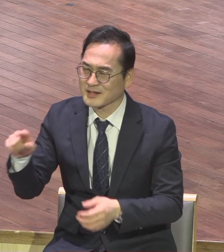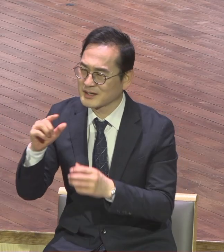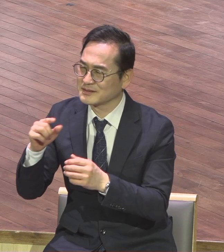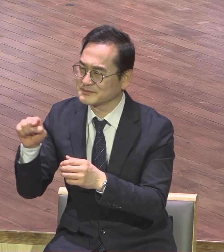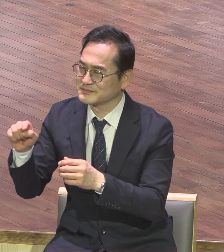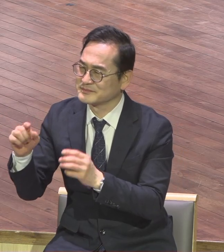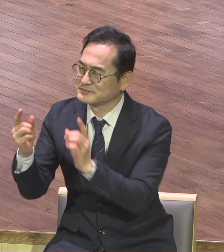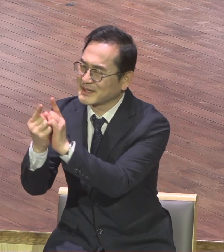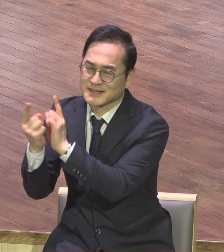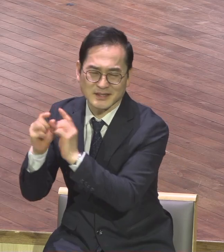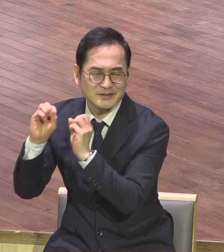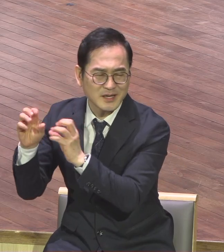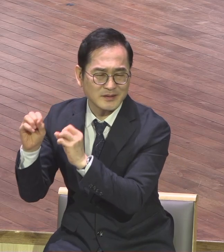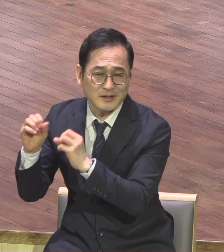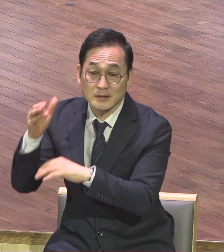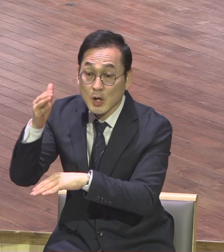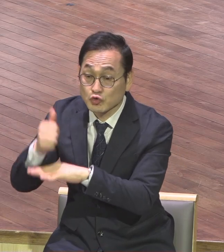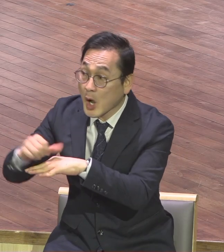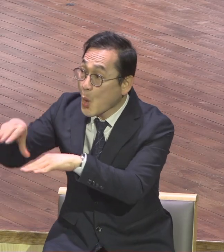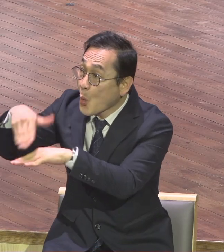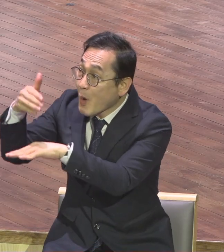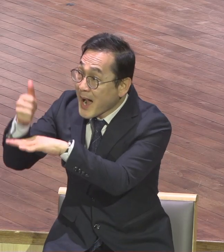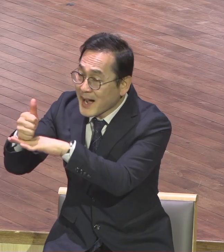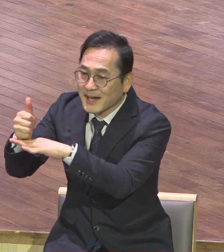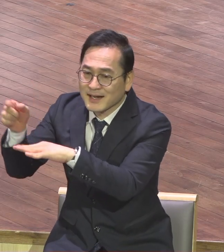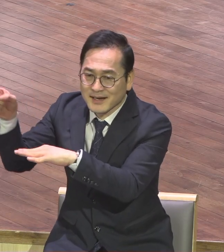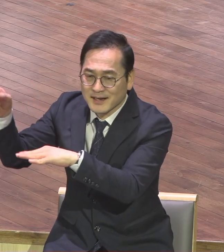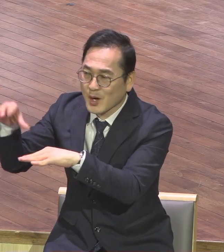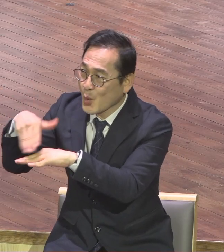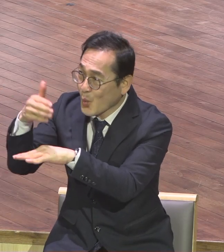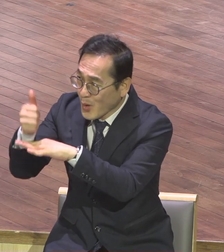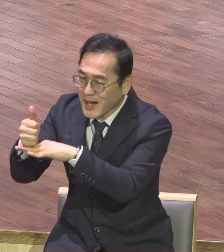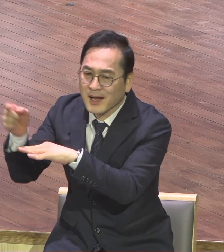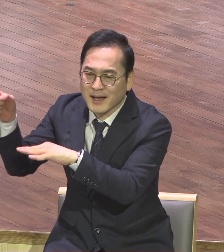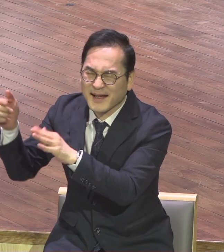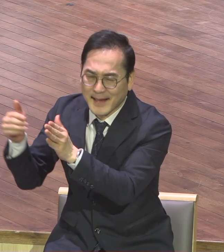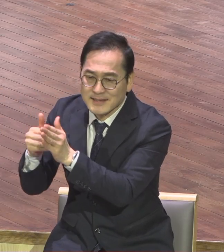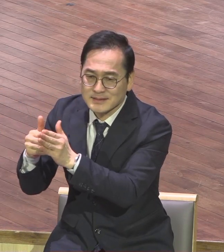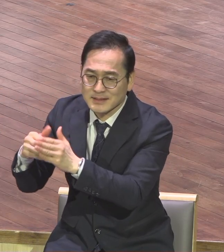말씀하고 있잖아요. 가이사의 집이 어디입니까? 로마 황궁이에요.